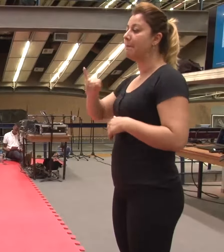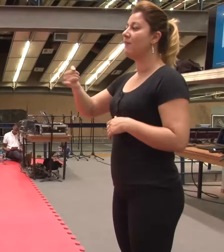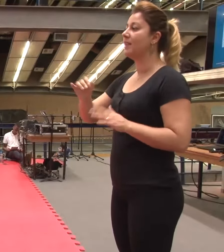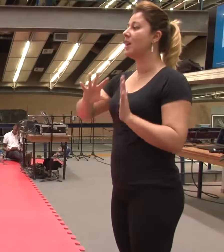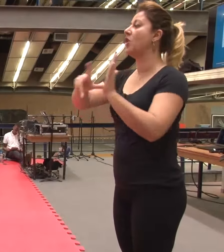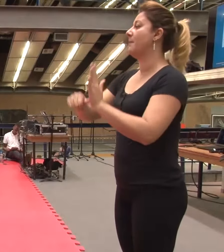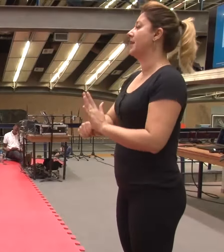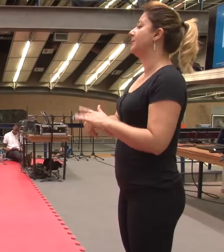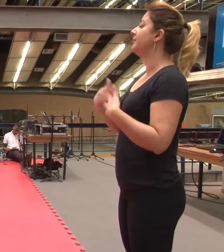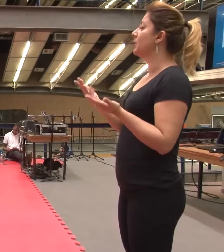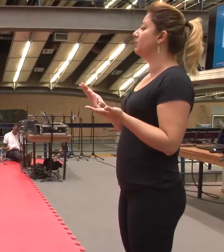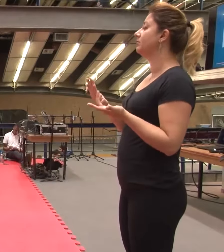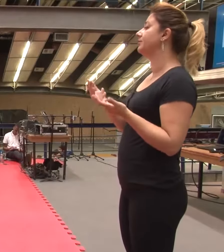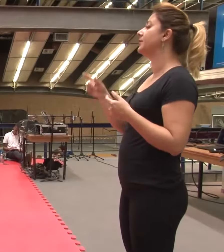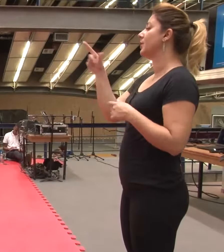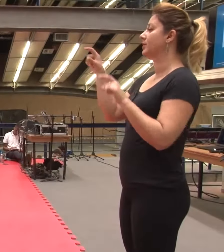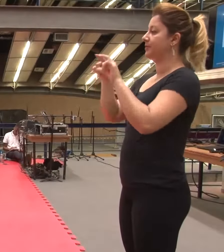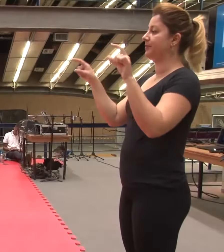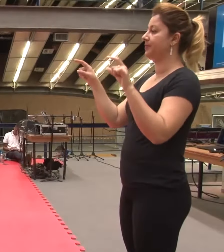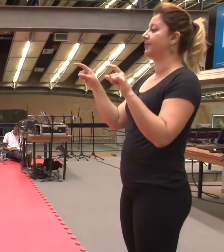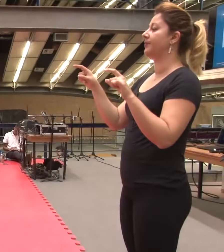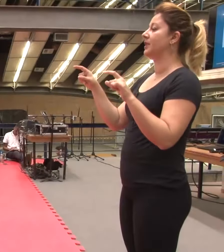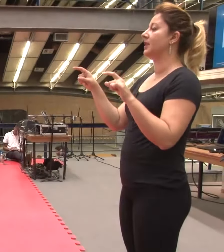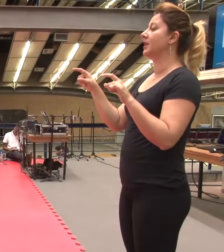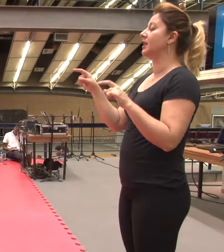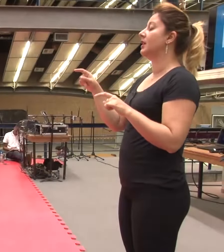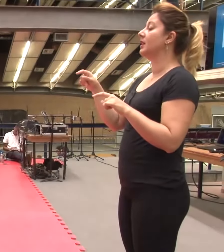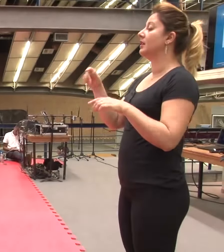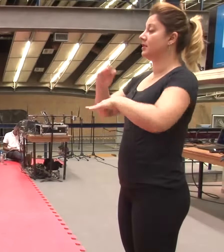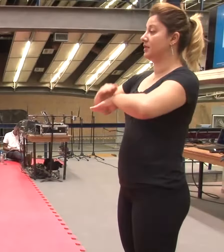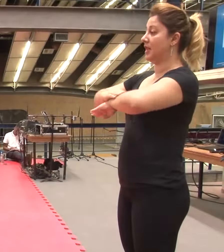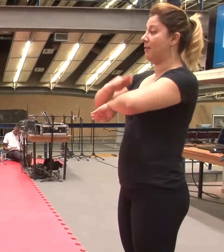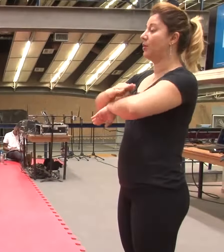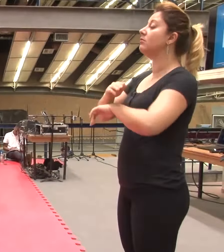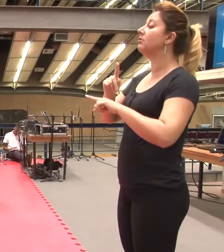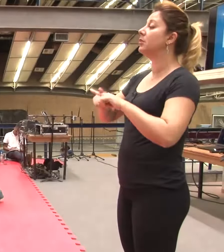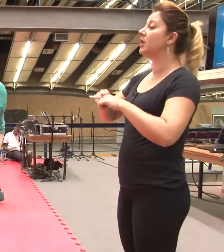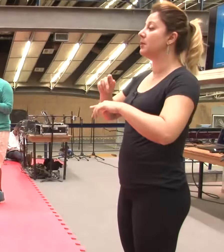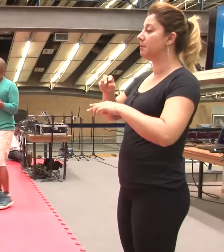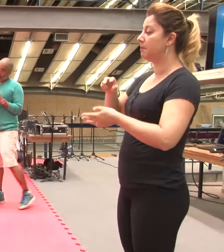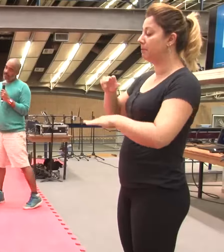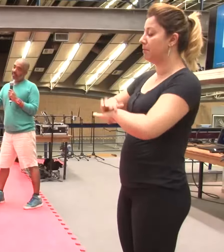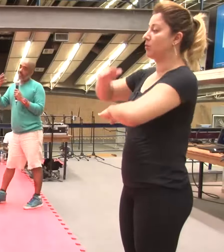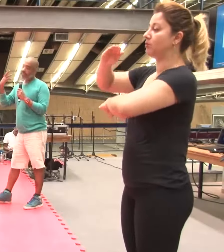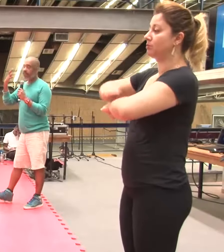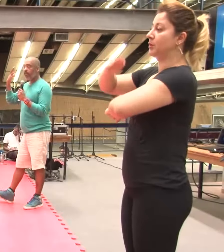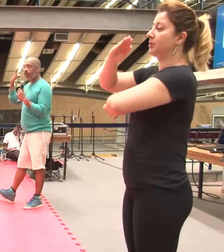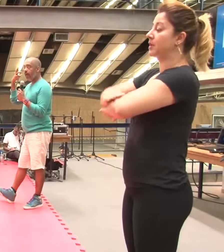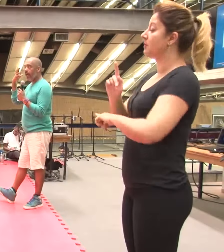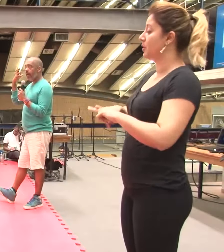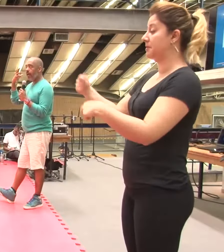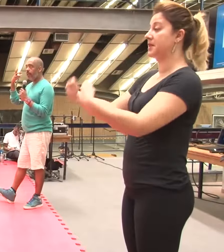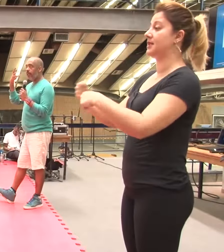legalzinho, né? A necessidade faz o sapo pular. Muitas das vezes, nessa